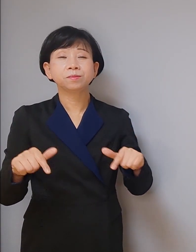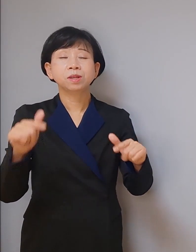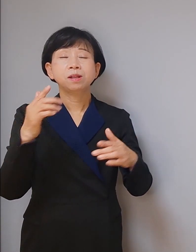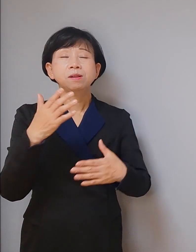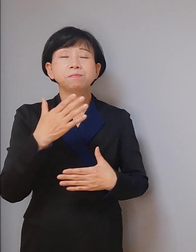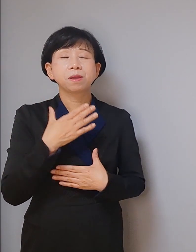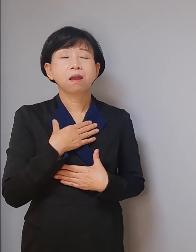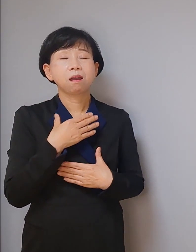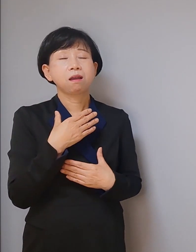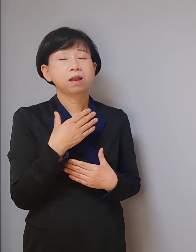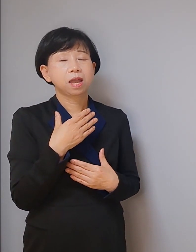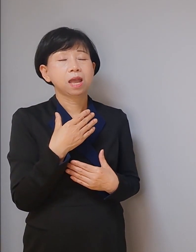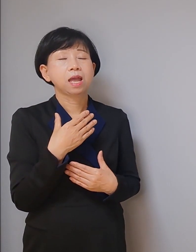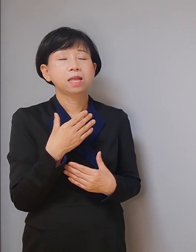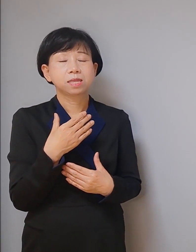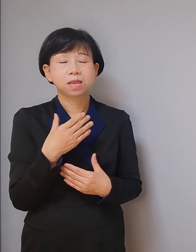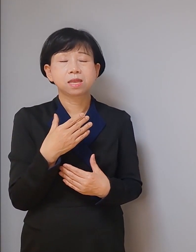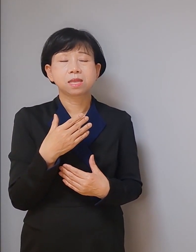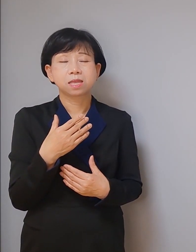늘